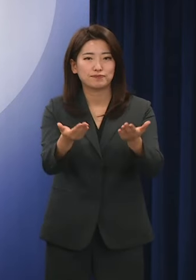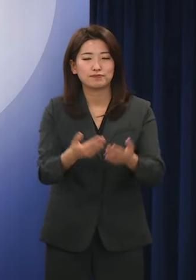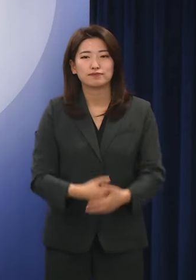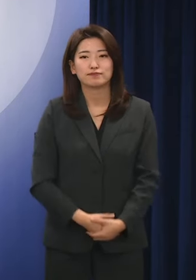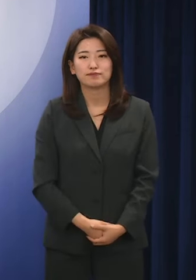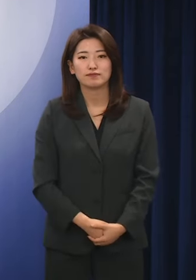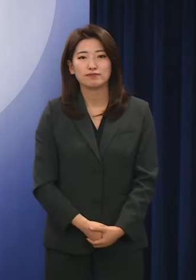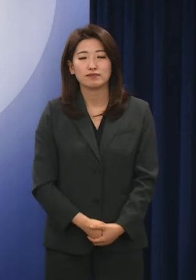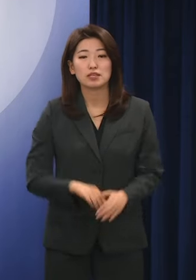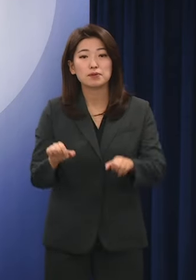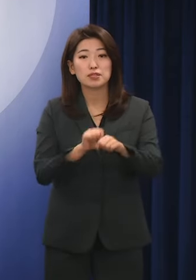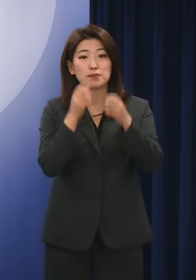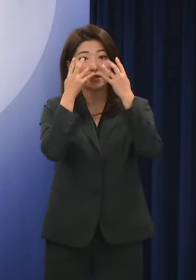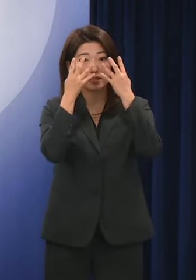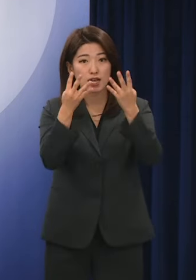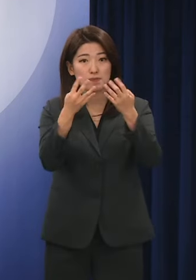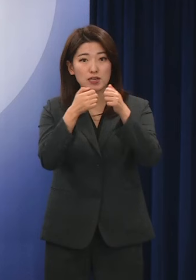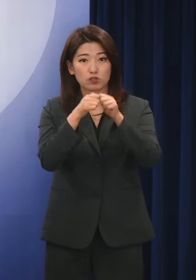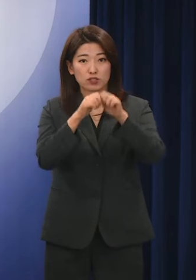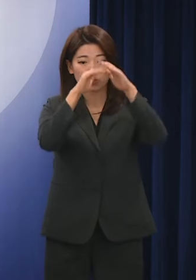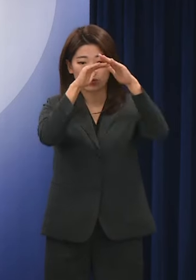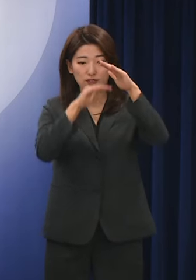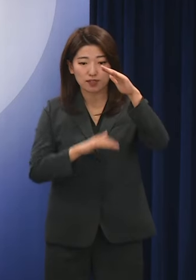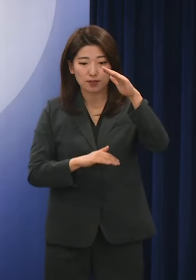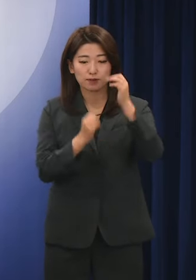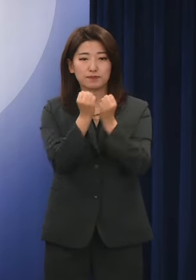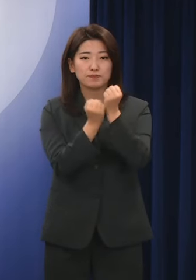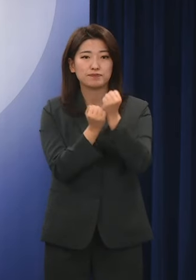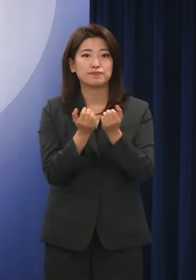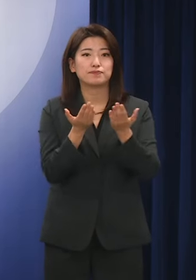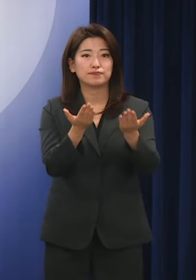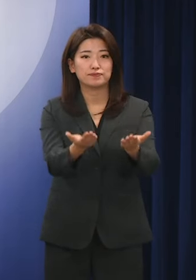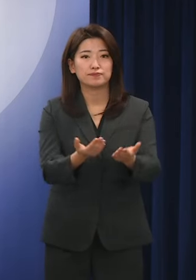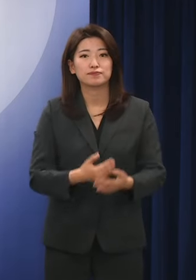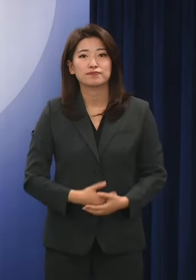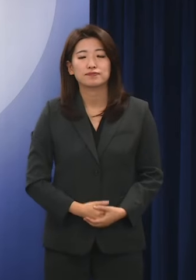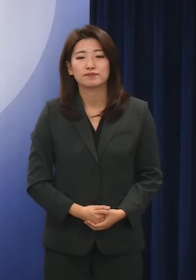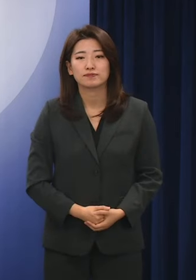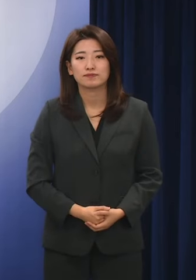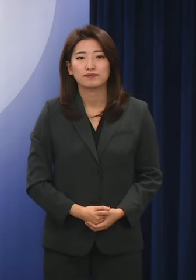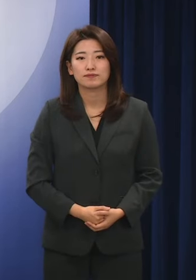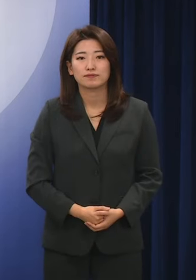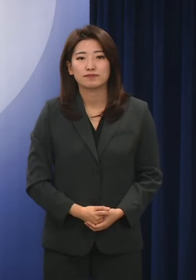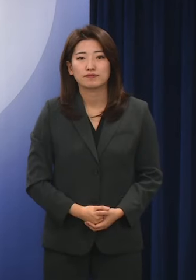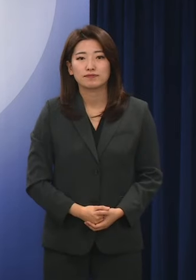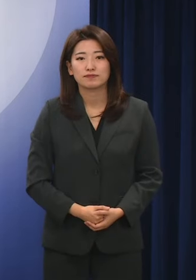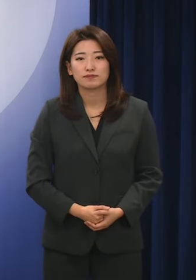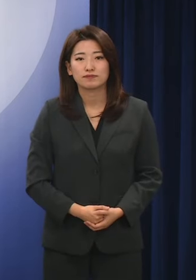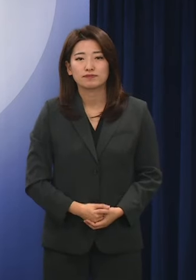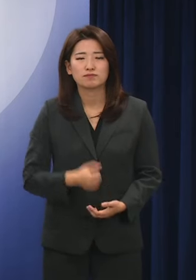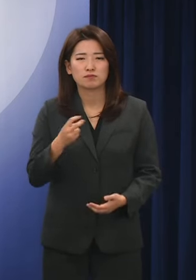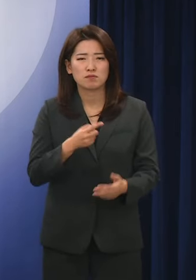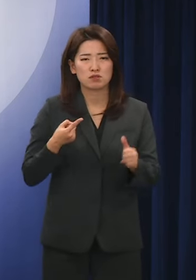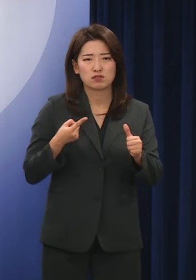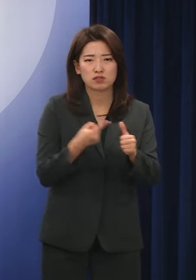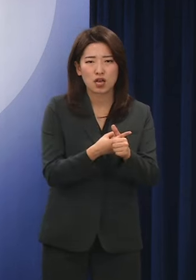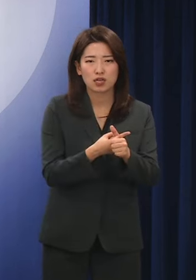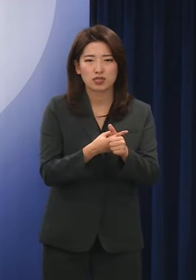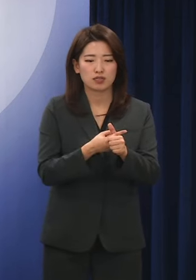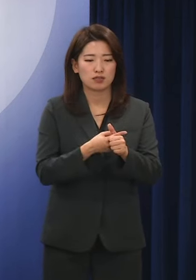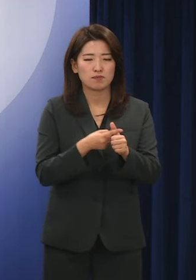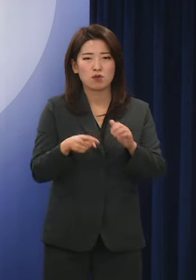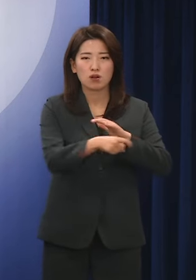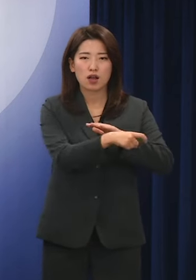이번 특별사면의 구체적인 내용을 말씀드리겠습니다. 먼저, 살인, 강도,